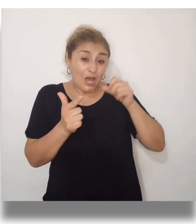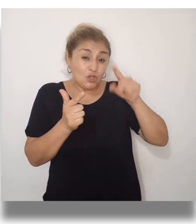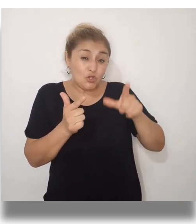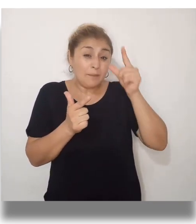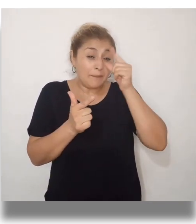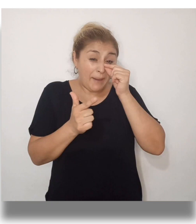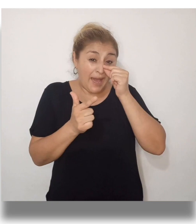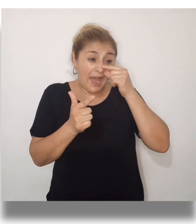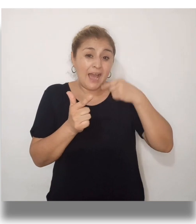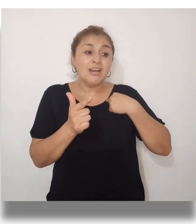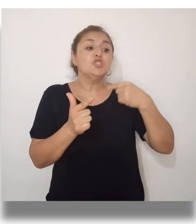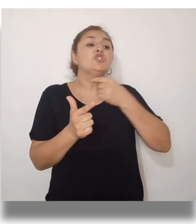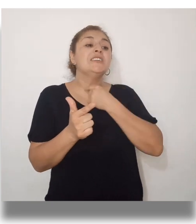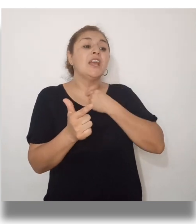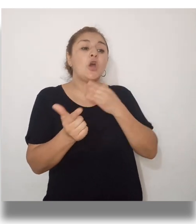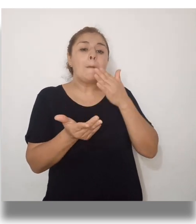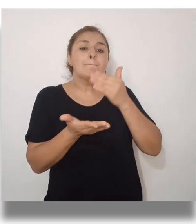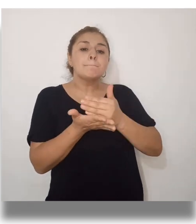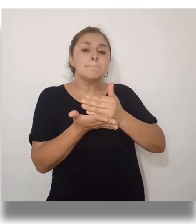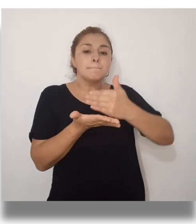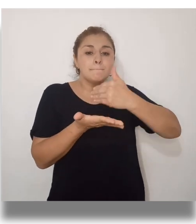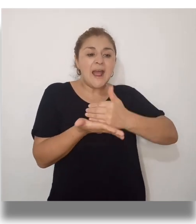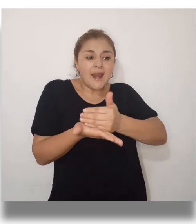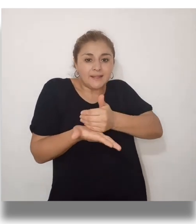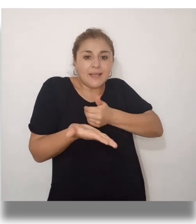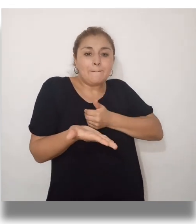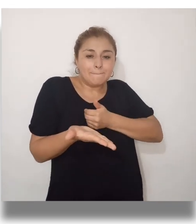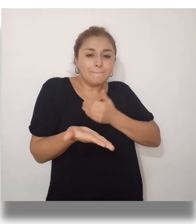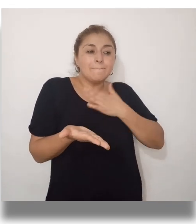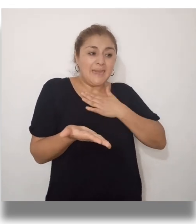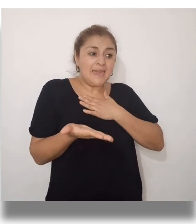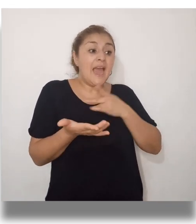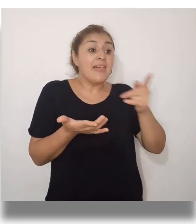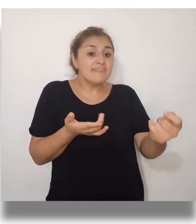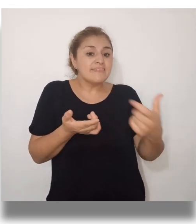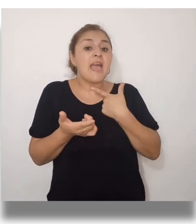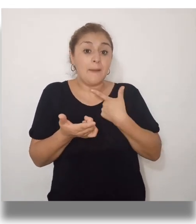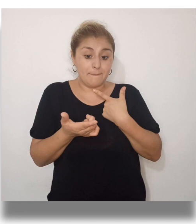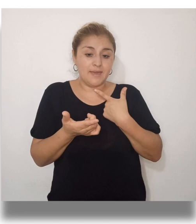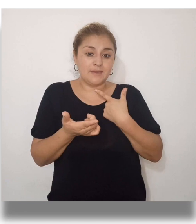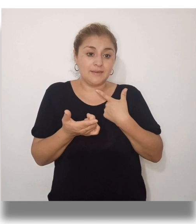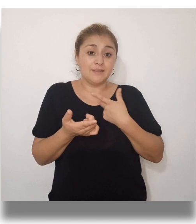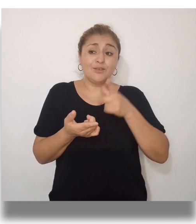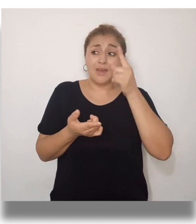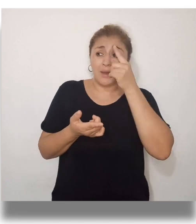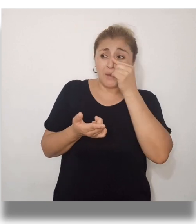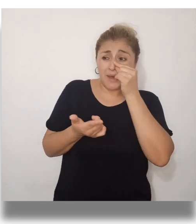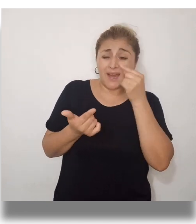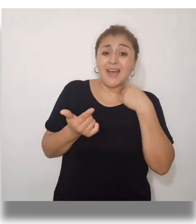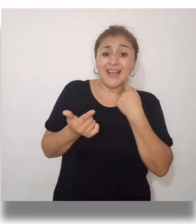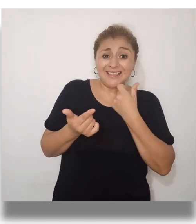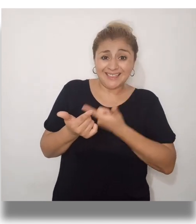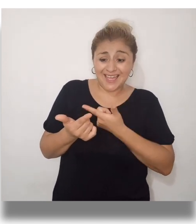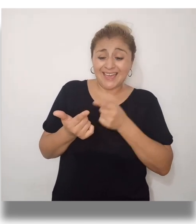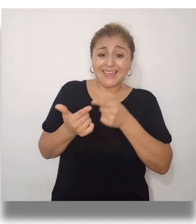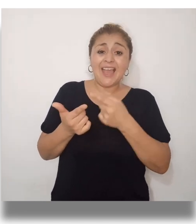luego de recibir su parte de la herencia Este joven este hijo menor se va de